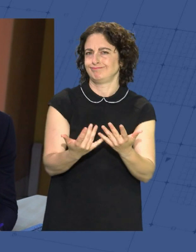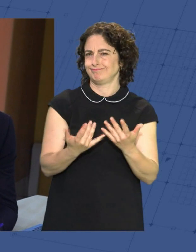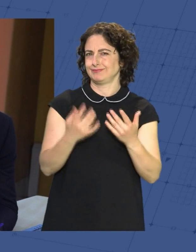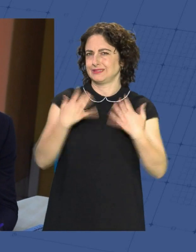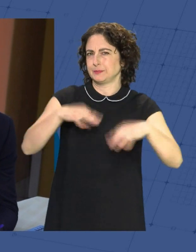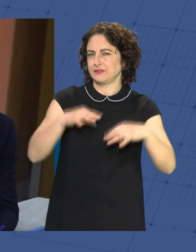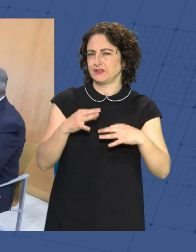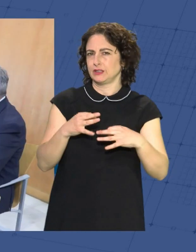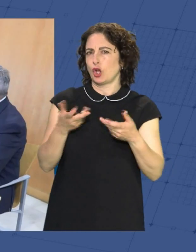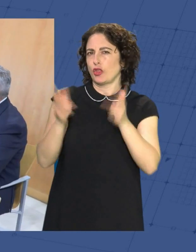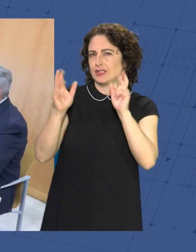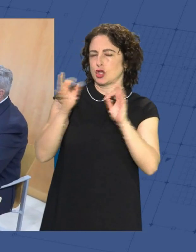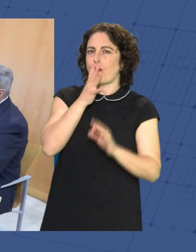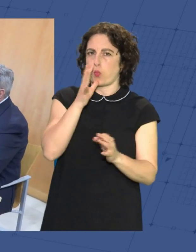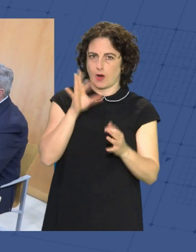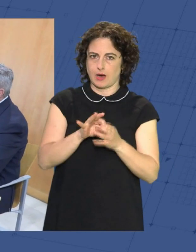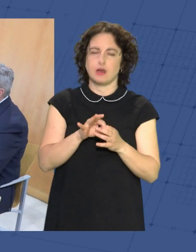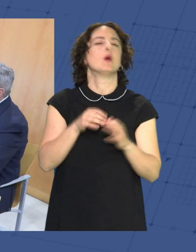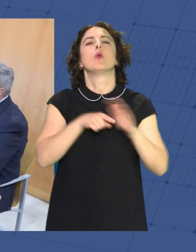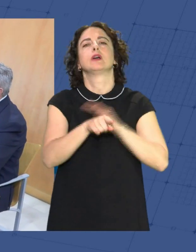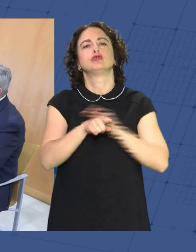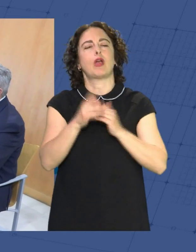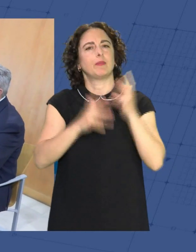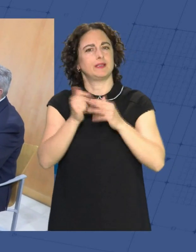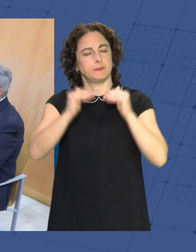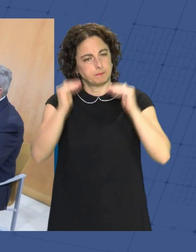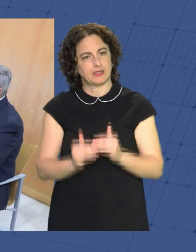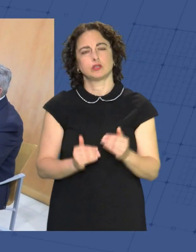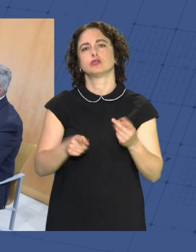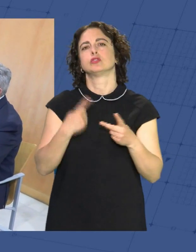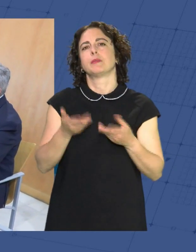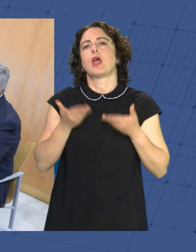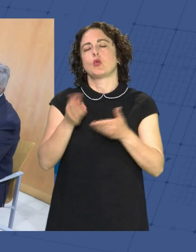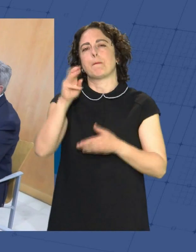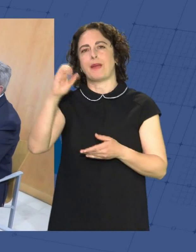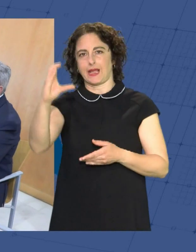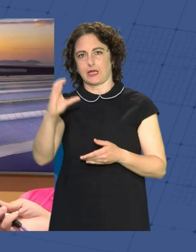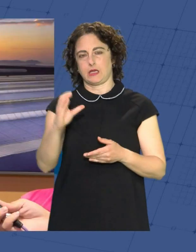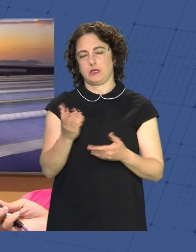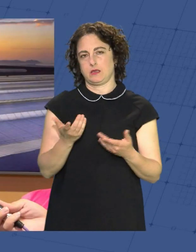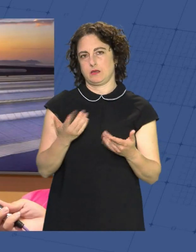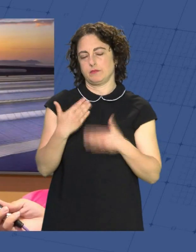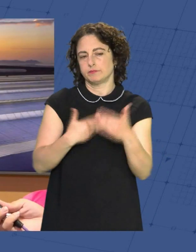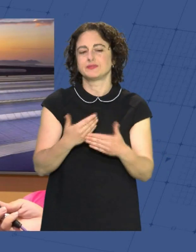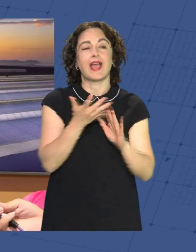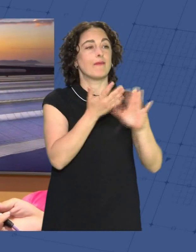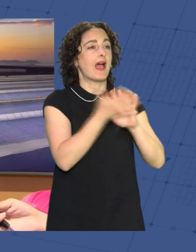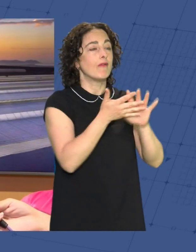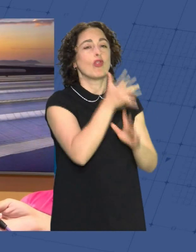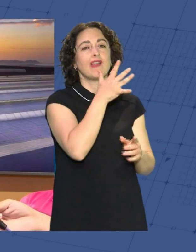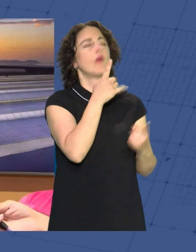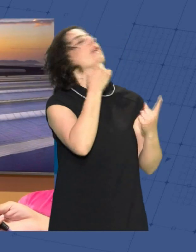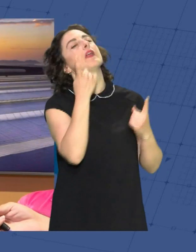concesiones en materia de agua, la burocracia administrativa o las ayudas de la PAC. Hemos hablado del agua, de la necesidad de